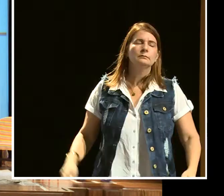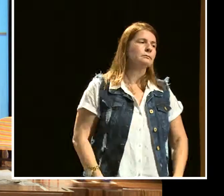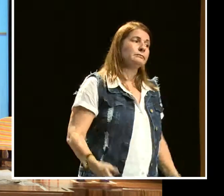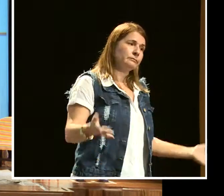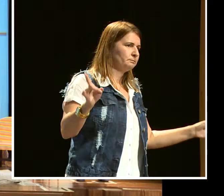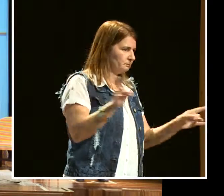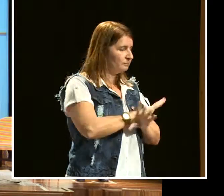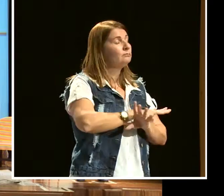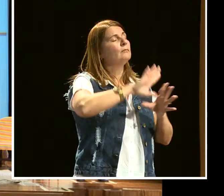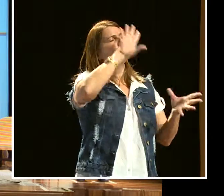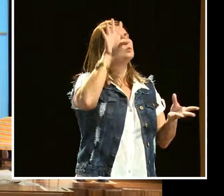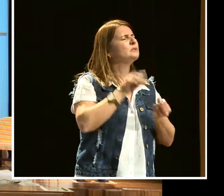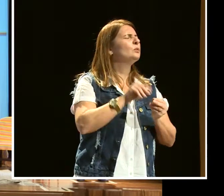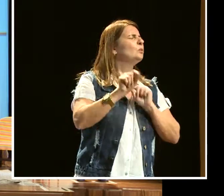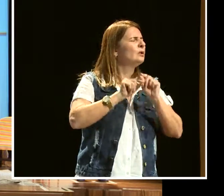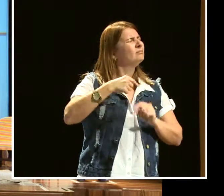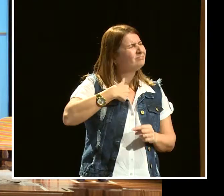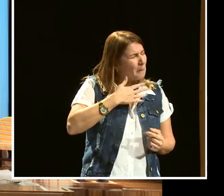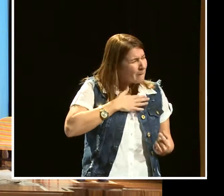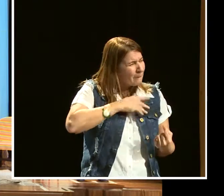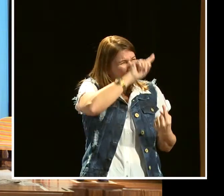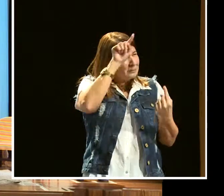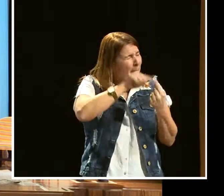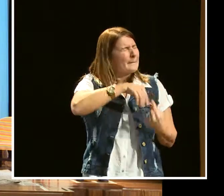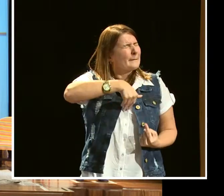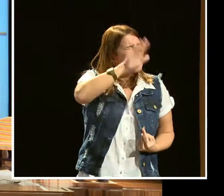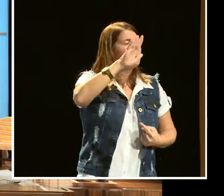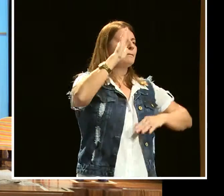com vídeo auxilia. Para concluir,